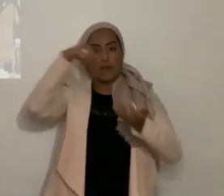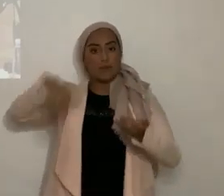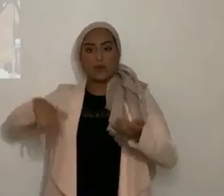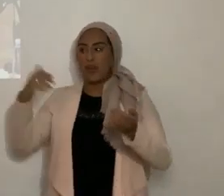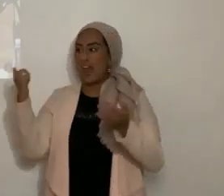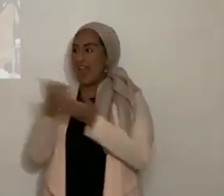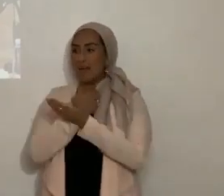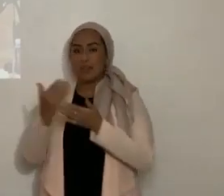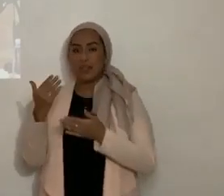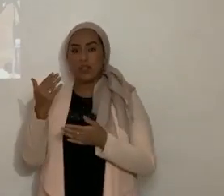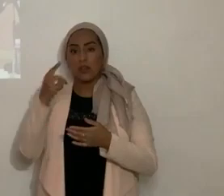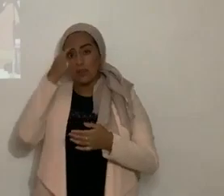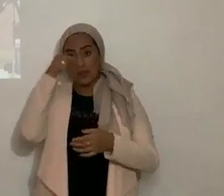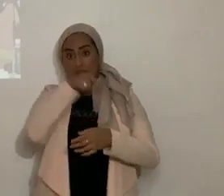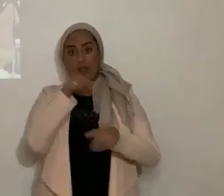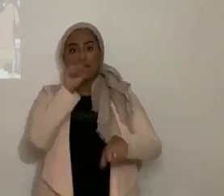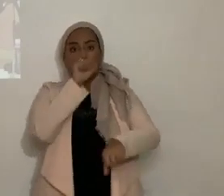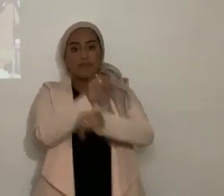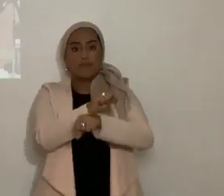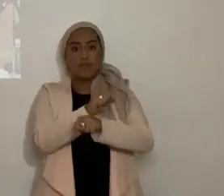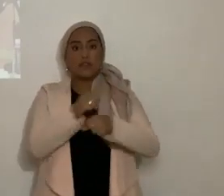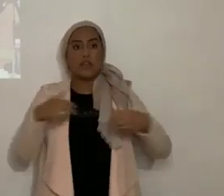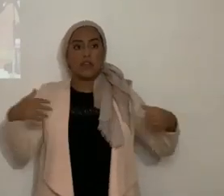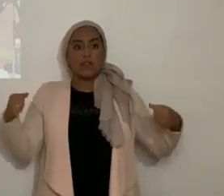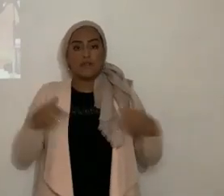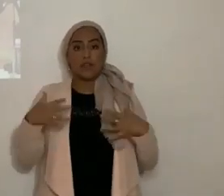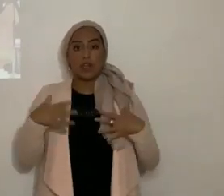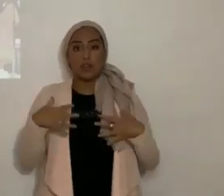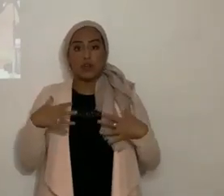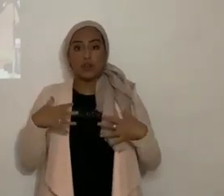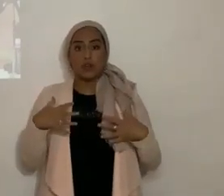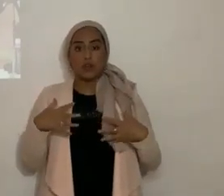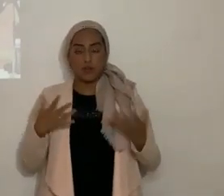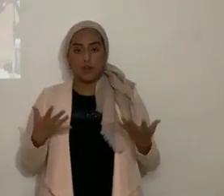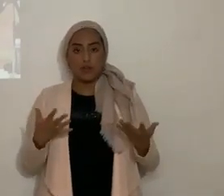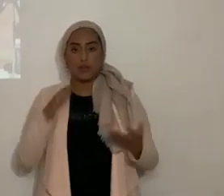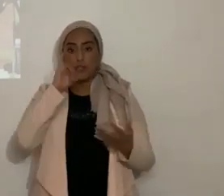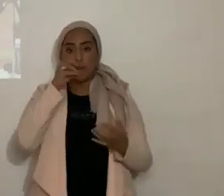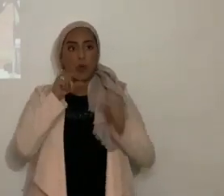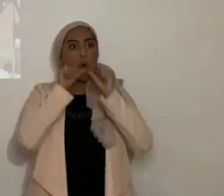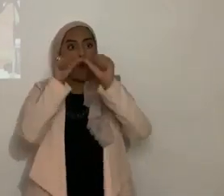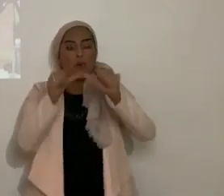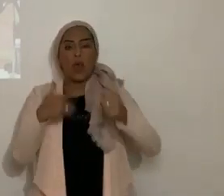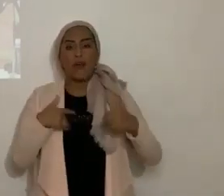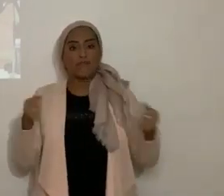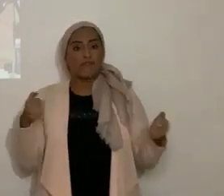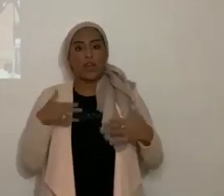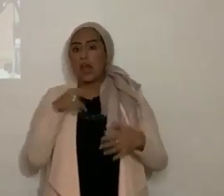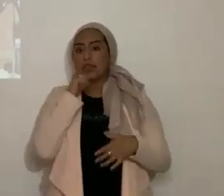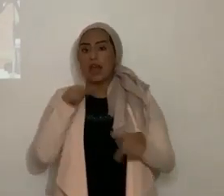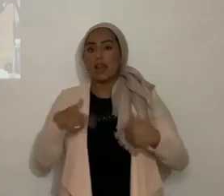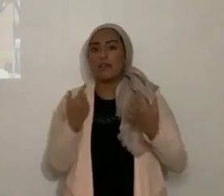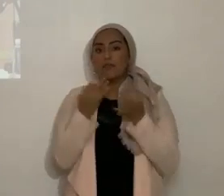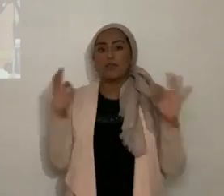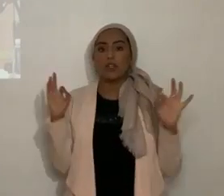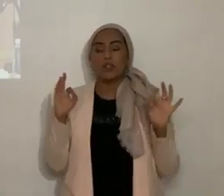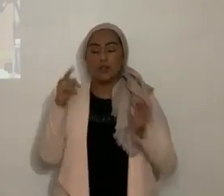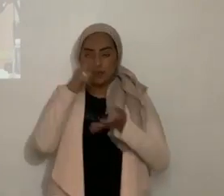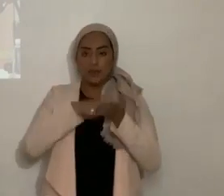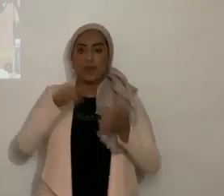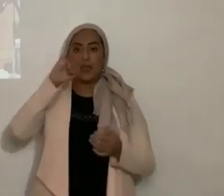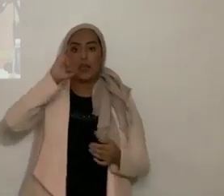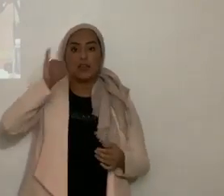todo porque era esclavo del miedo. ¿Sí? Era esclavo del miedo. No vivía libre. Vamos a Job.